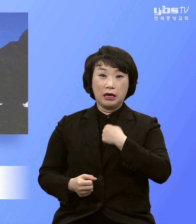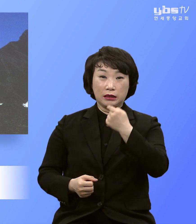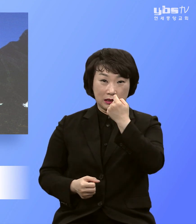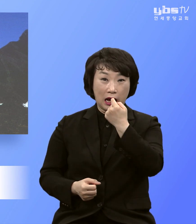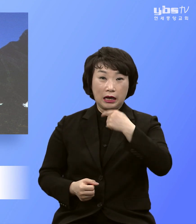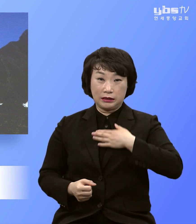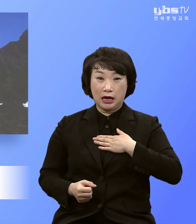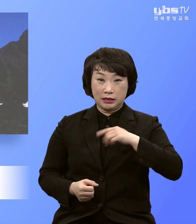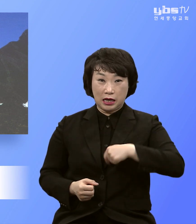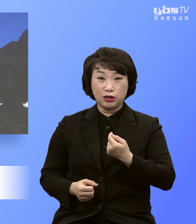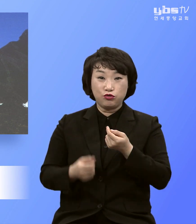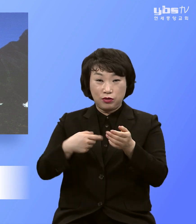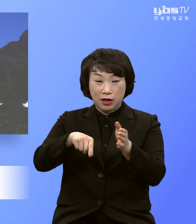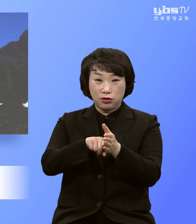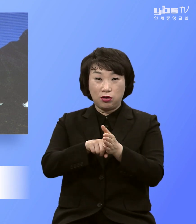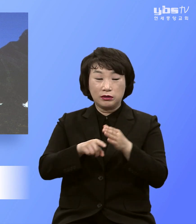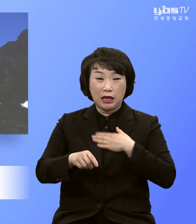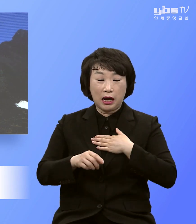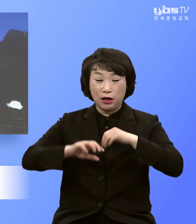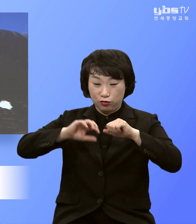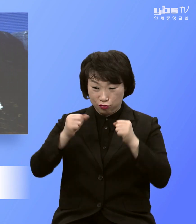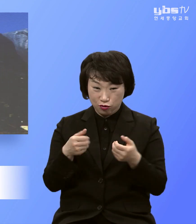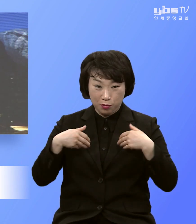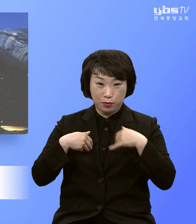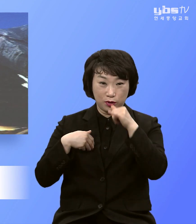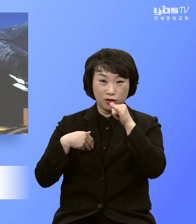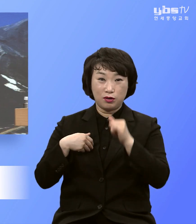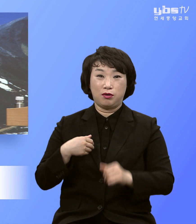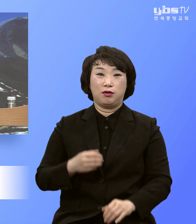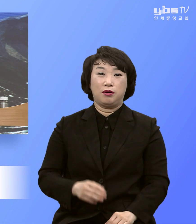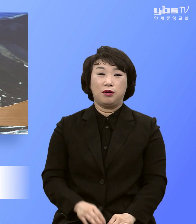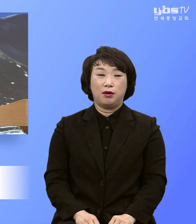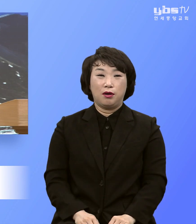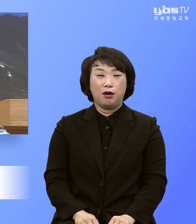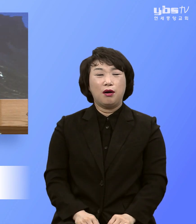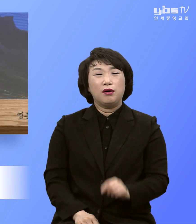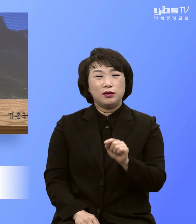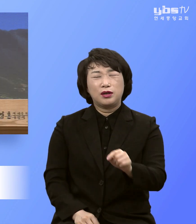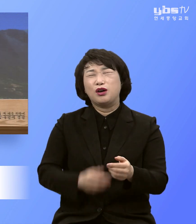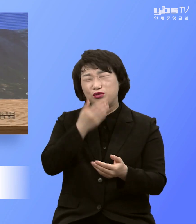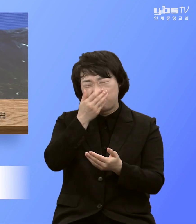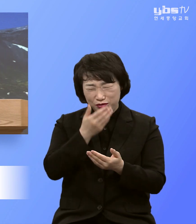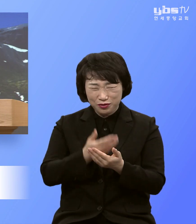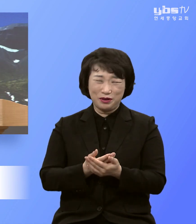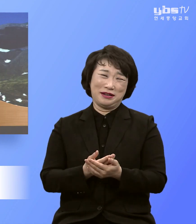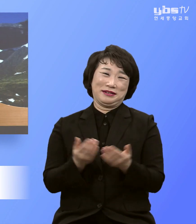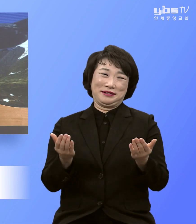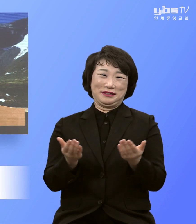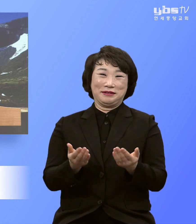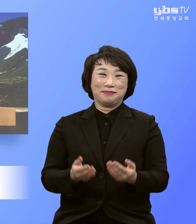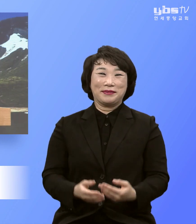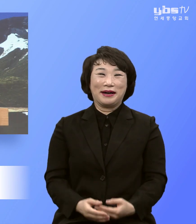당사자를 위해서 자신이 순종해야 된다. 얼마나 중요한 것이냐.